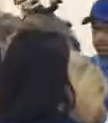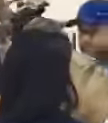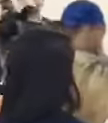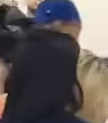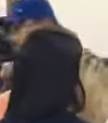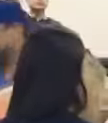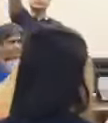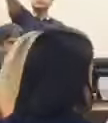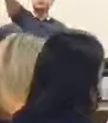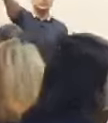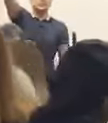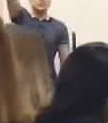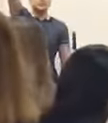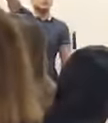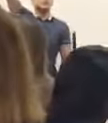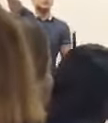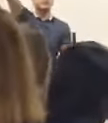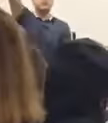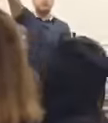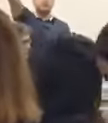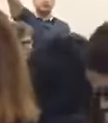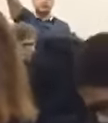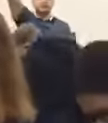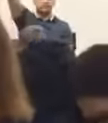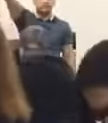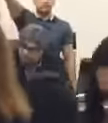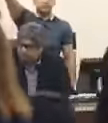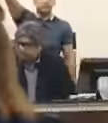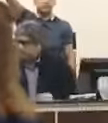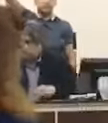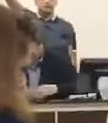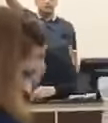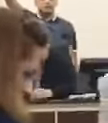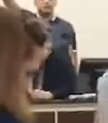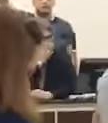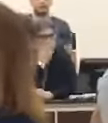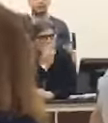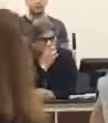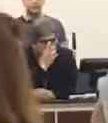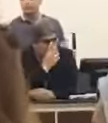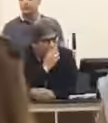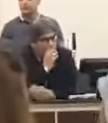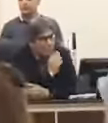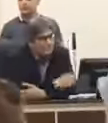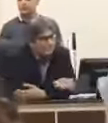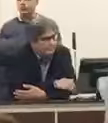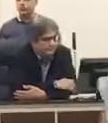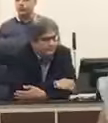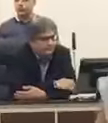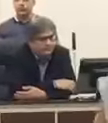Uma boa tarde a vocês que nos acompanham ao vivo essa transmissão do Portal Nosso Paraná.